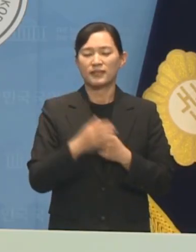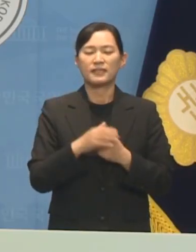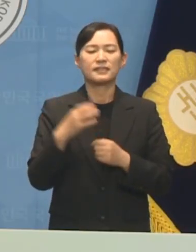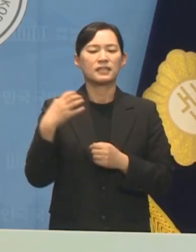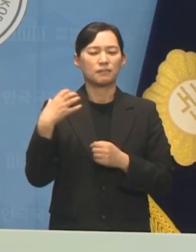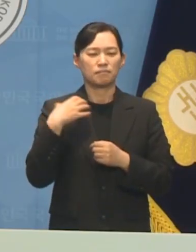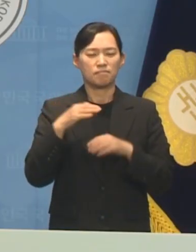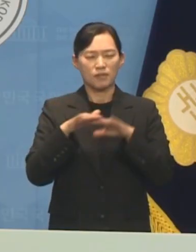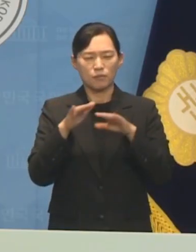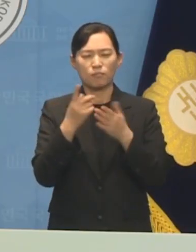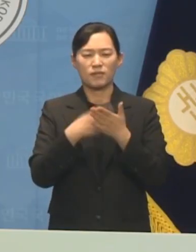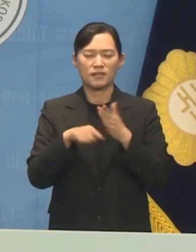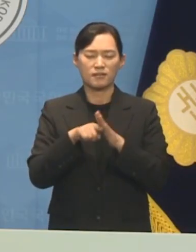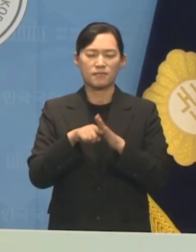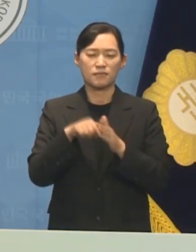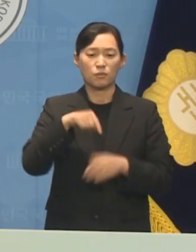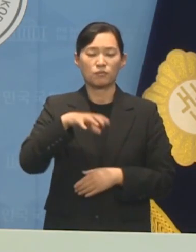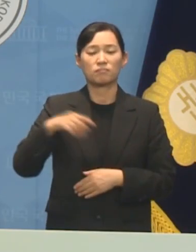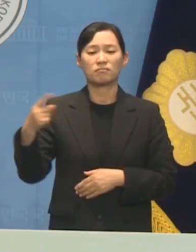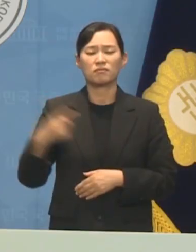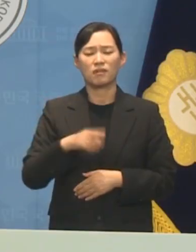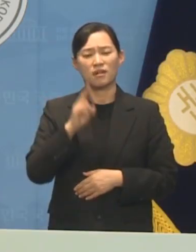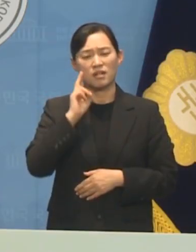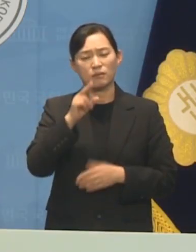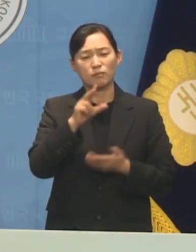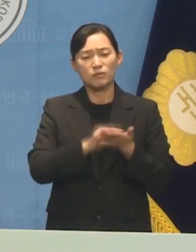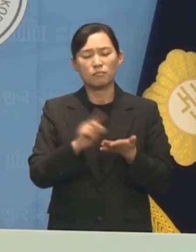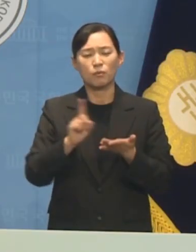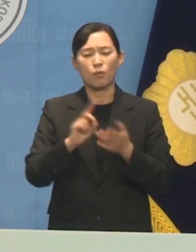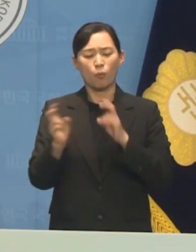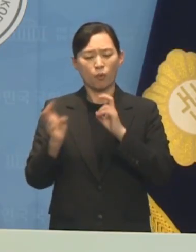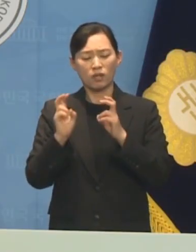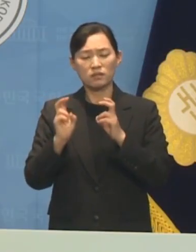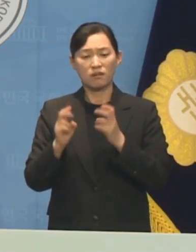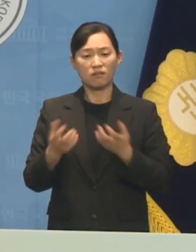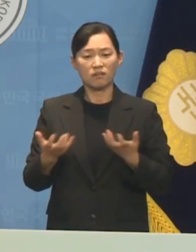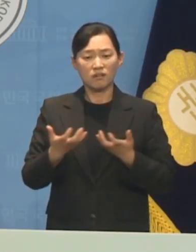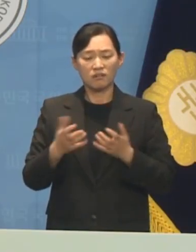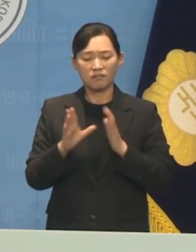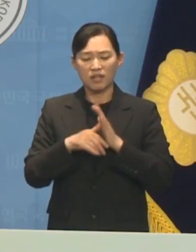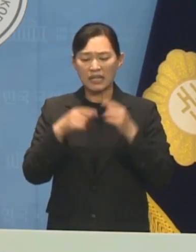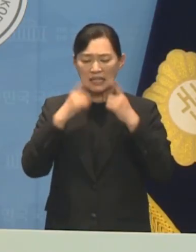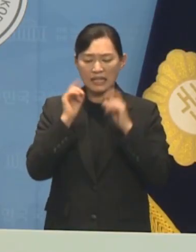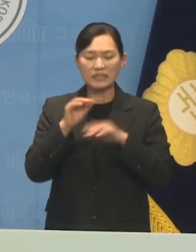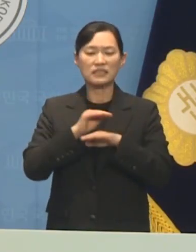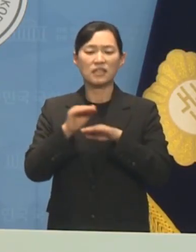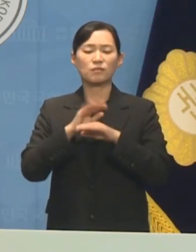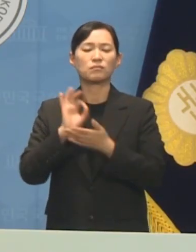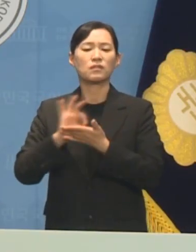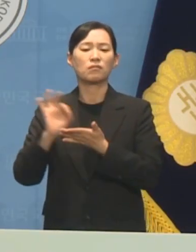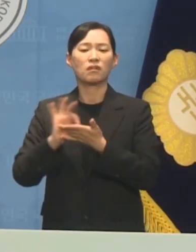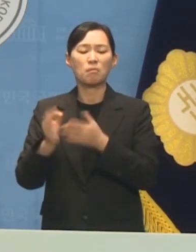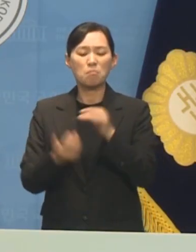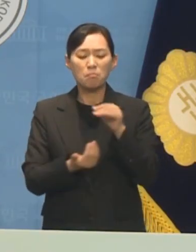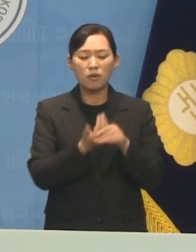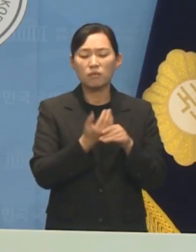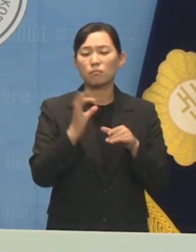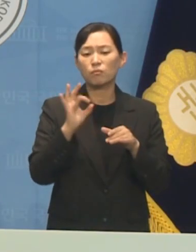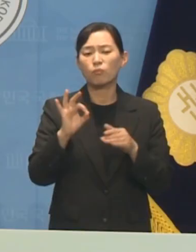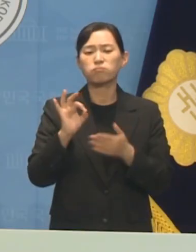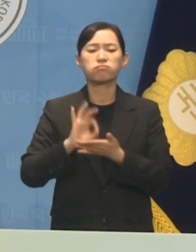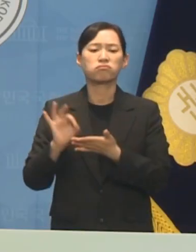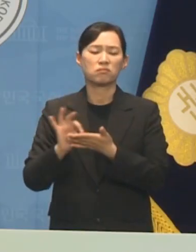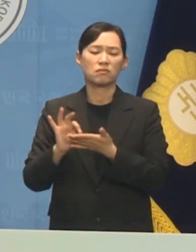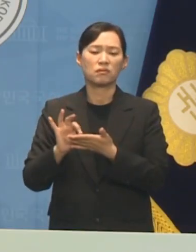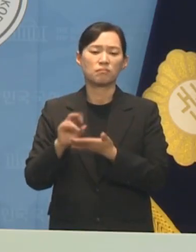섰습니다. 가장 심각한 문제는 회사 업무에 개인 차량을 사용하면서 발생하는 비용 부담